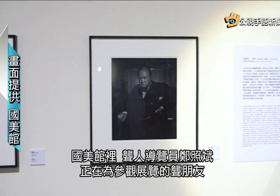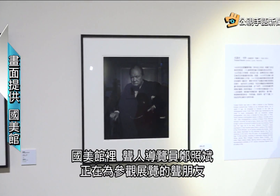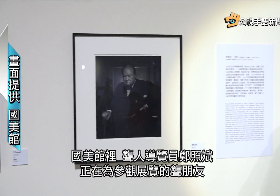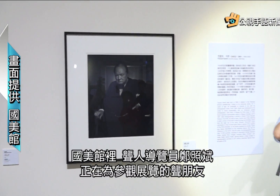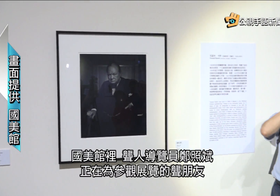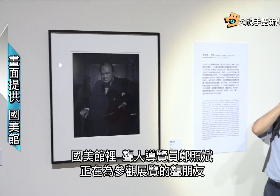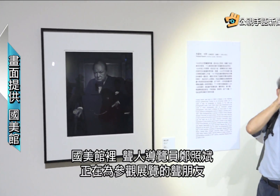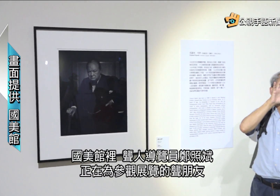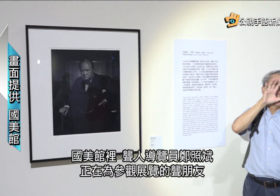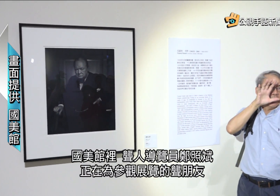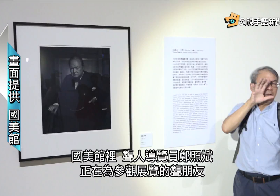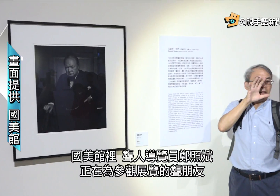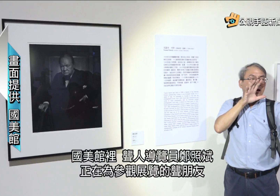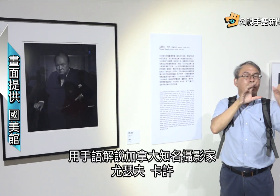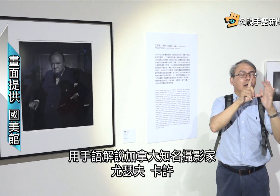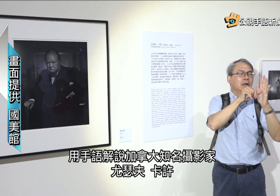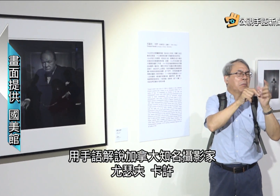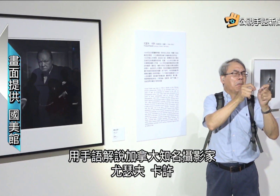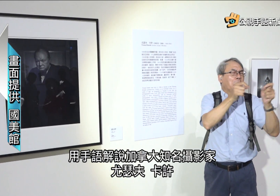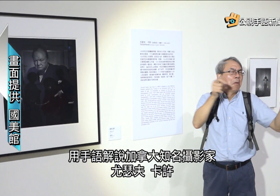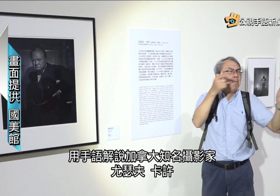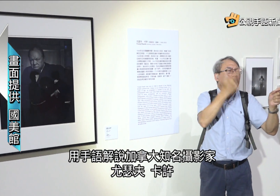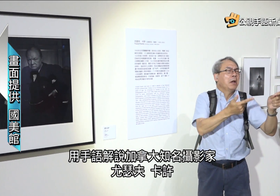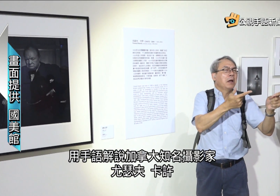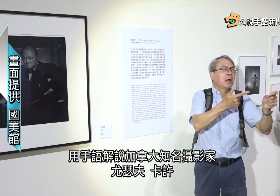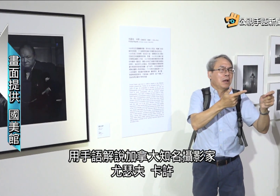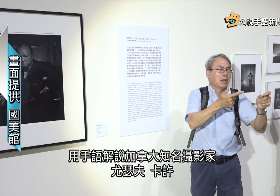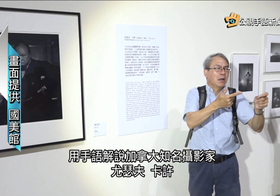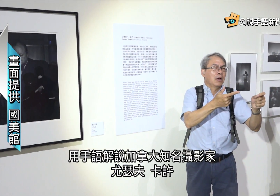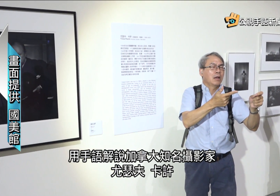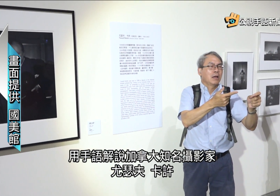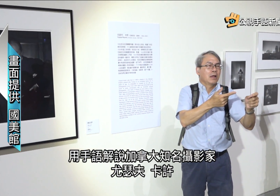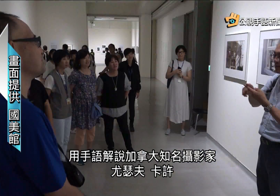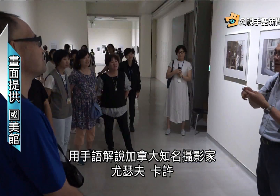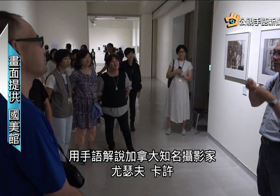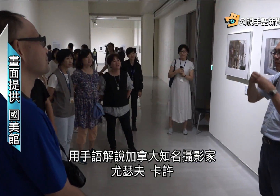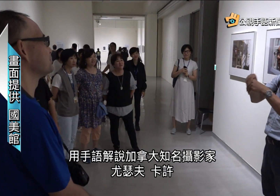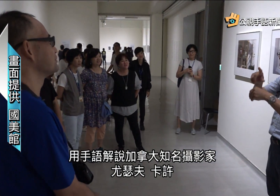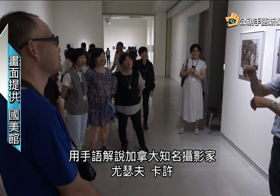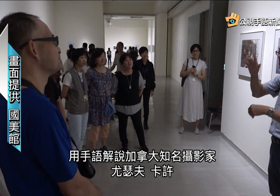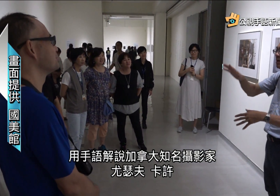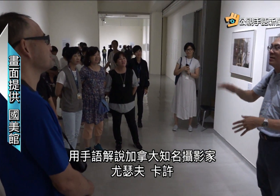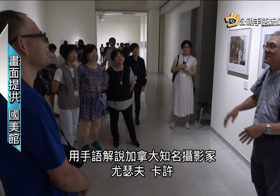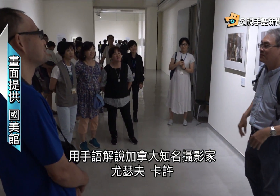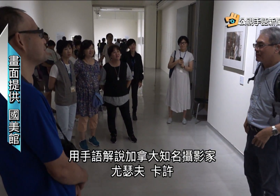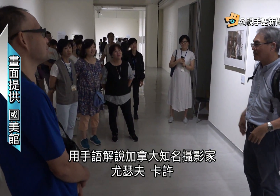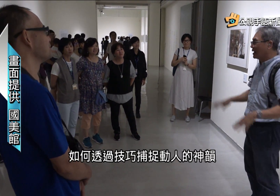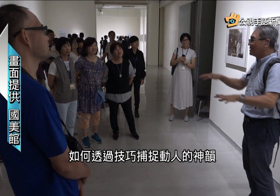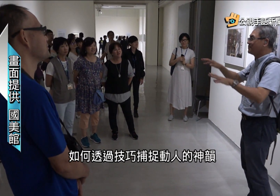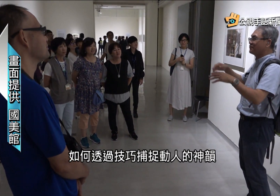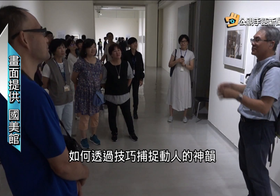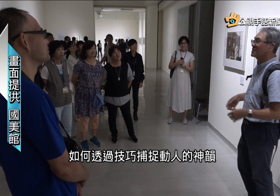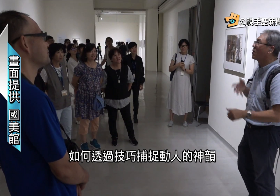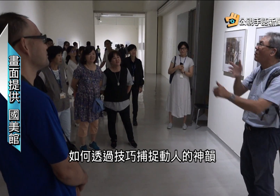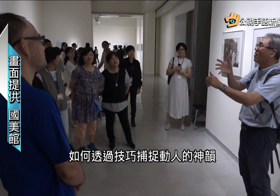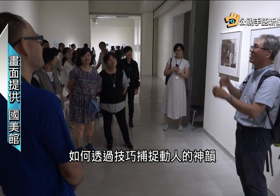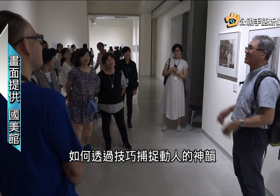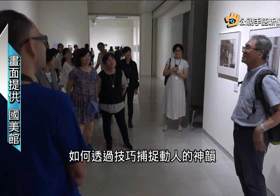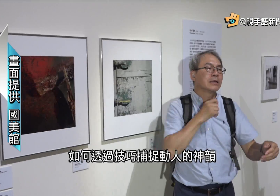展览的聋朋友用手语解说加拿大知名摄影家尤瑟夫卡许如何透过技巧捕捉动人神韵。